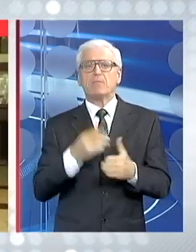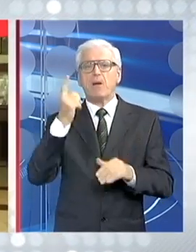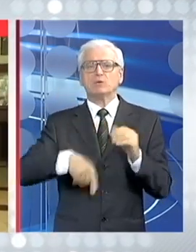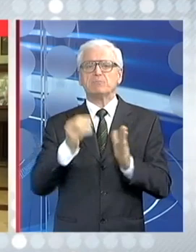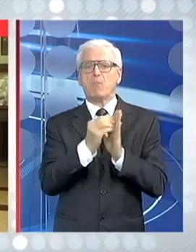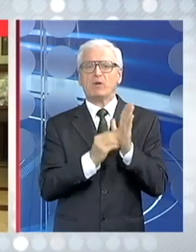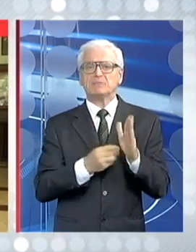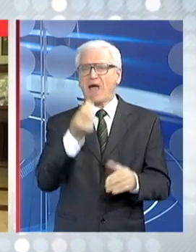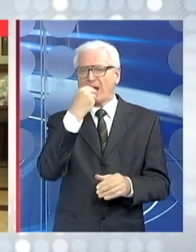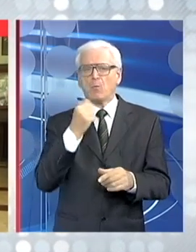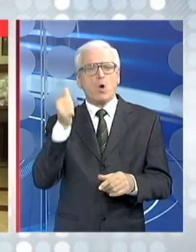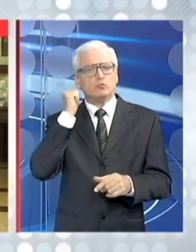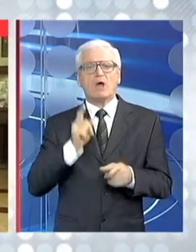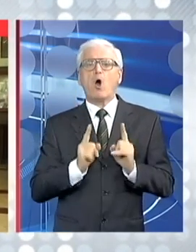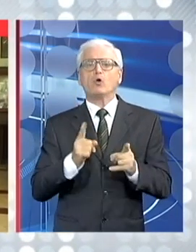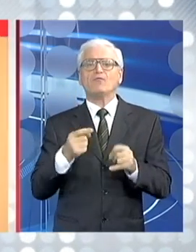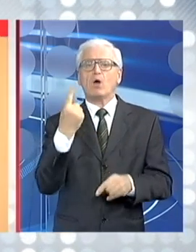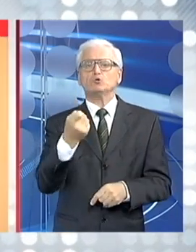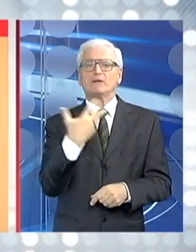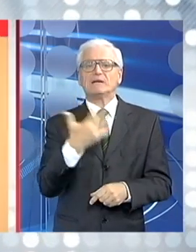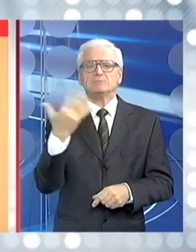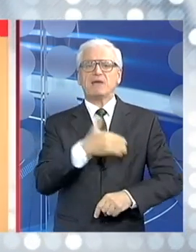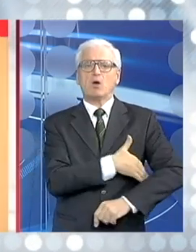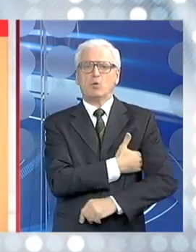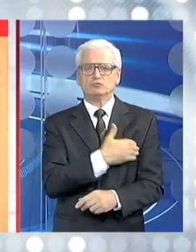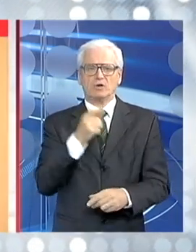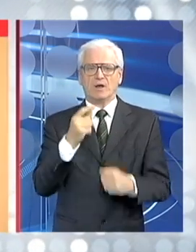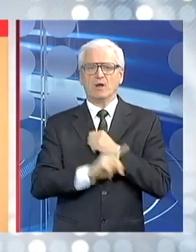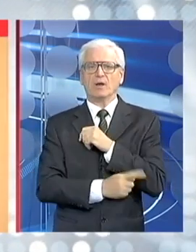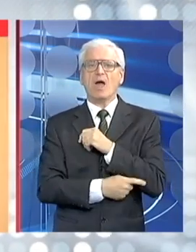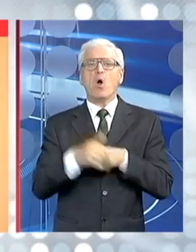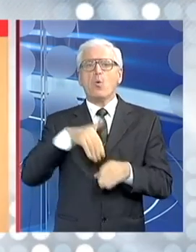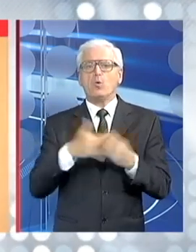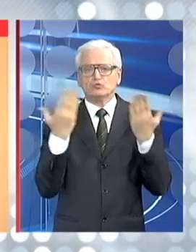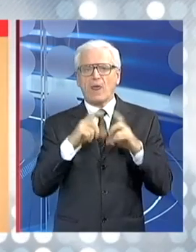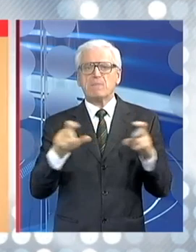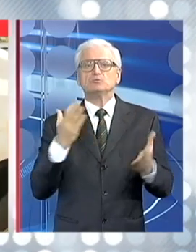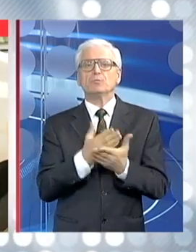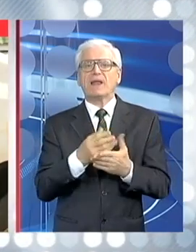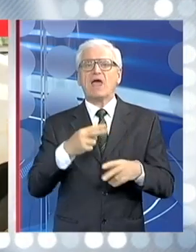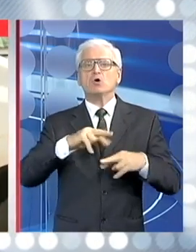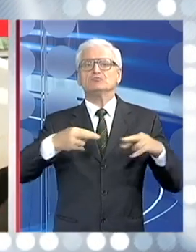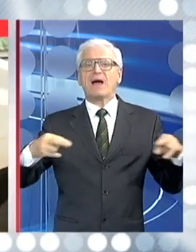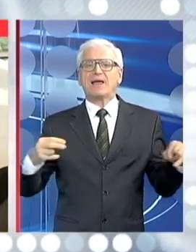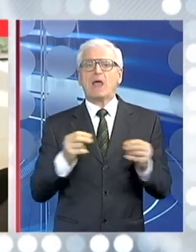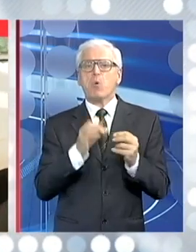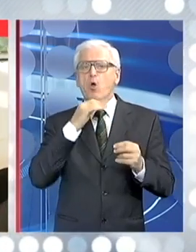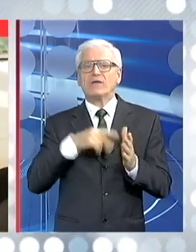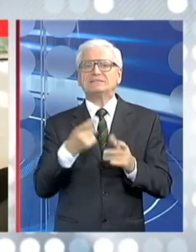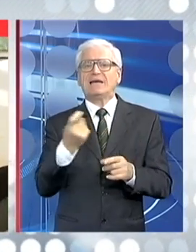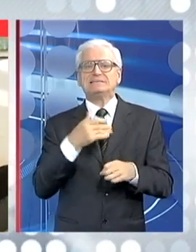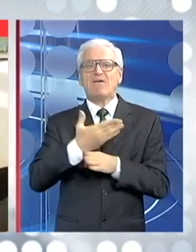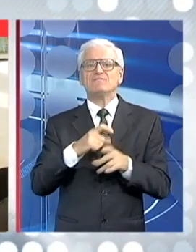poslednjim podacima, hranom se juče otrovalo 135 đaka. U tim školama su na meniju bile špagete bolognese iz iste